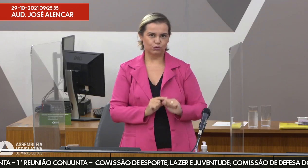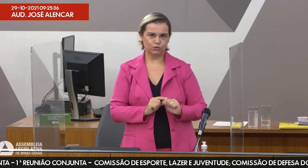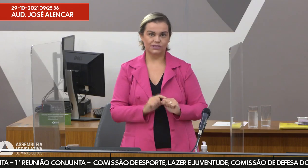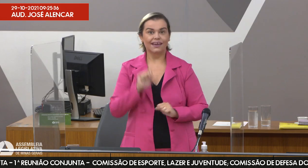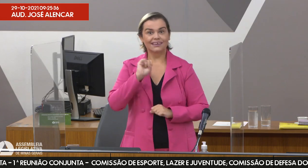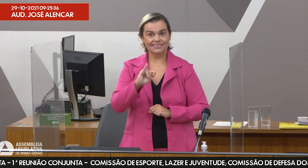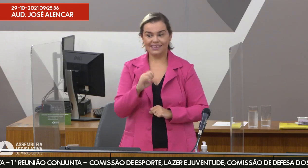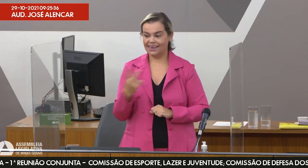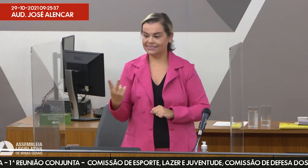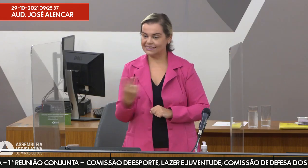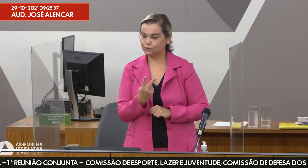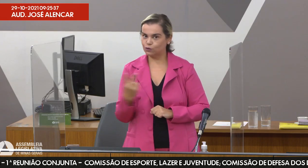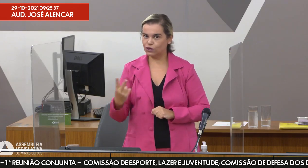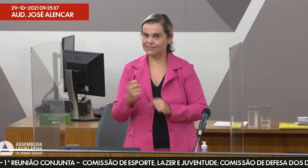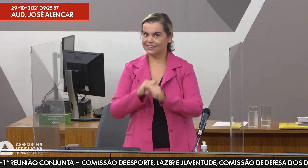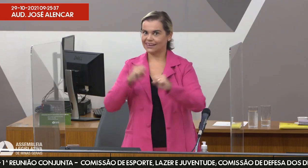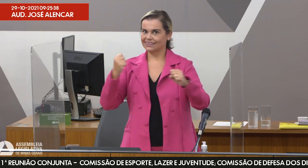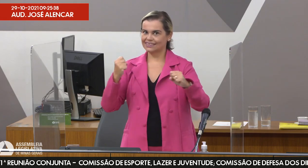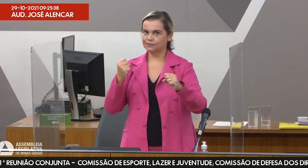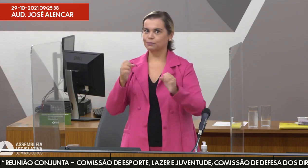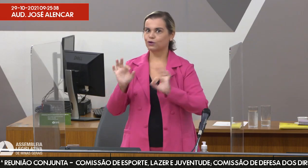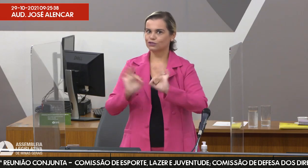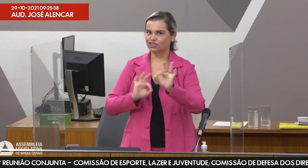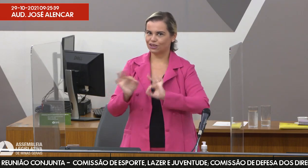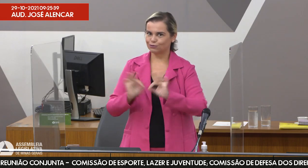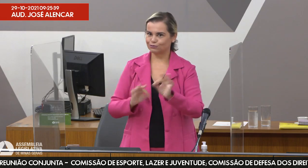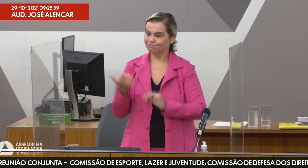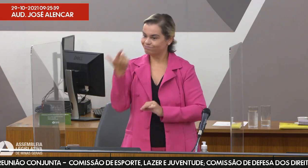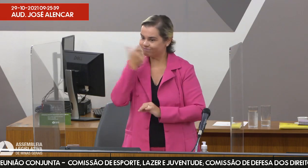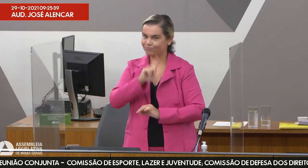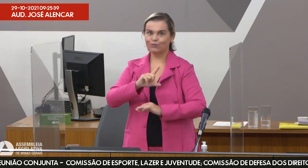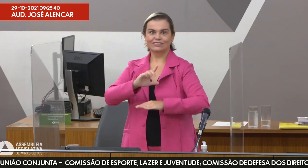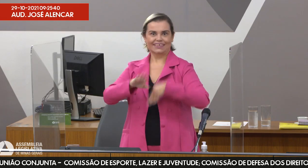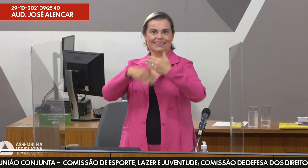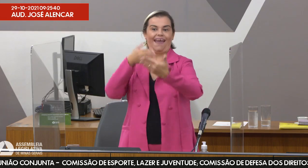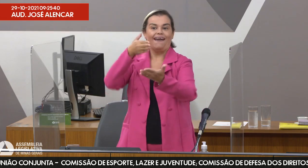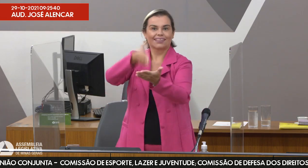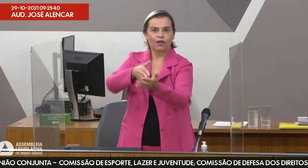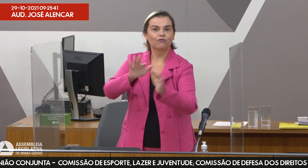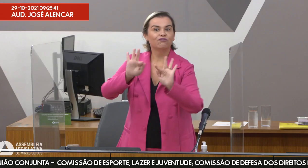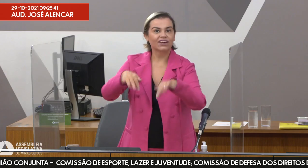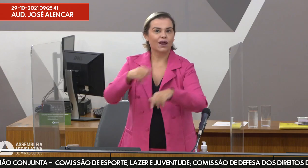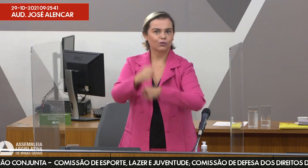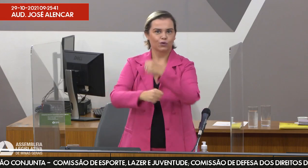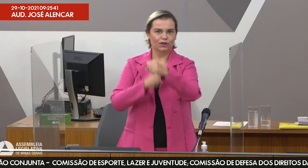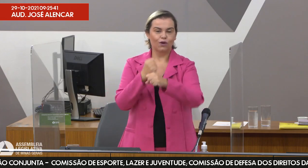A Secretaria Nacional dos Direitos da Pessoa com Deficiência tem trabalhado na regulamentação de diversos desses artigos.